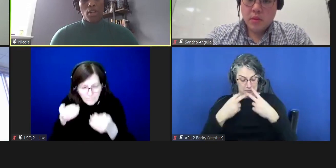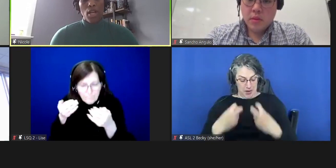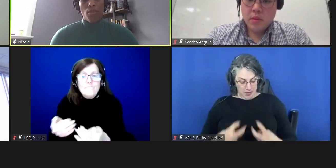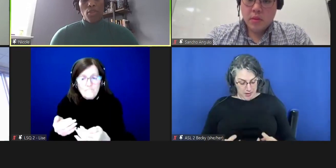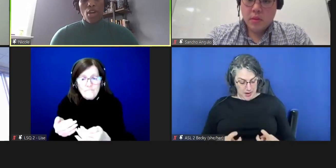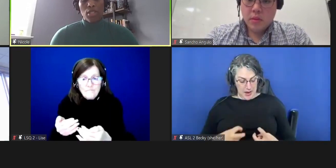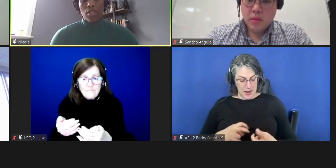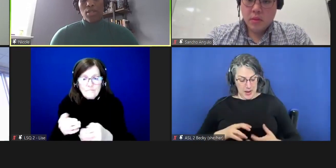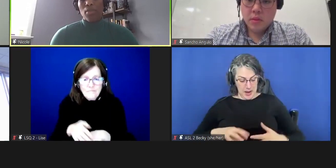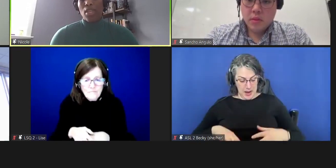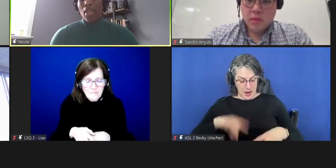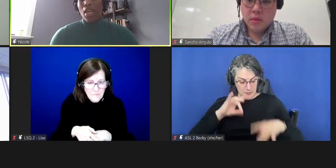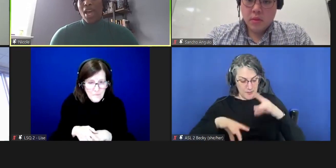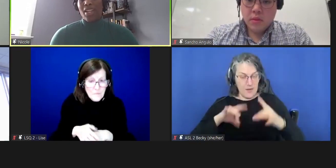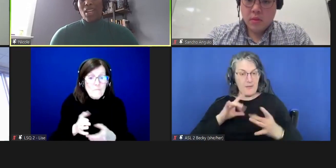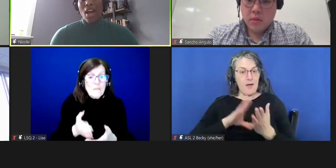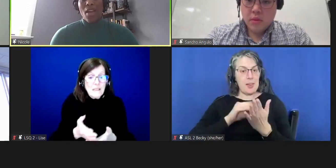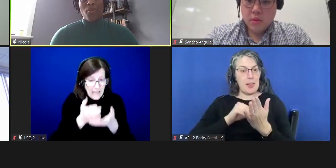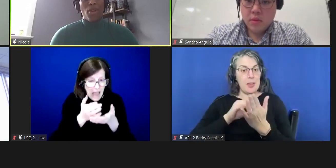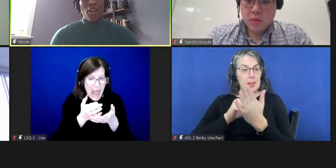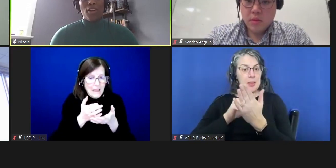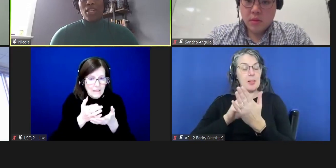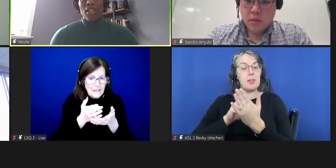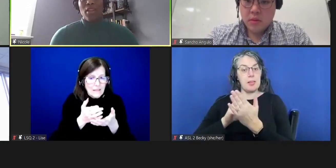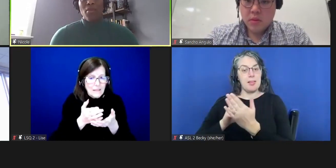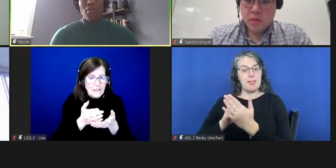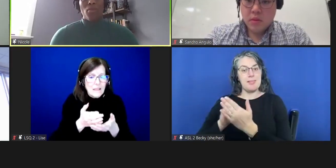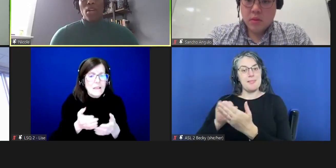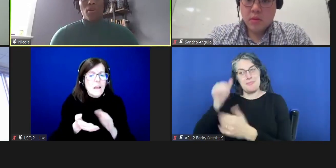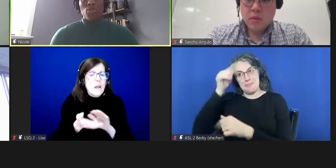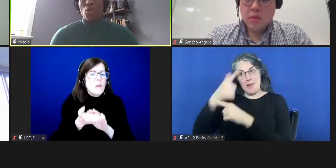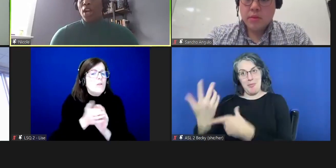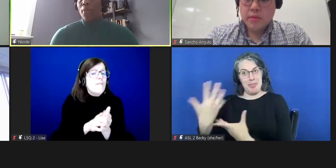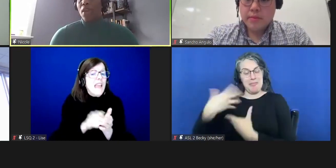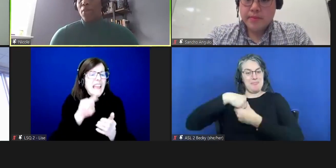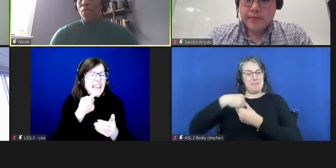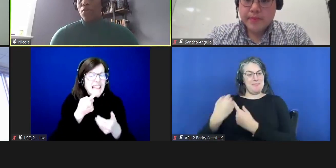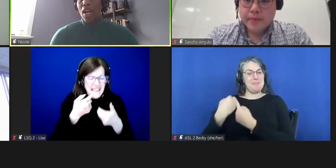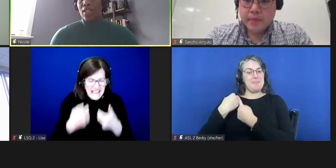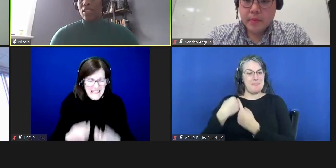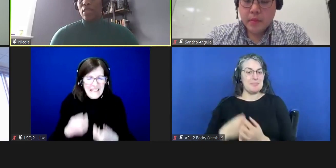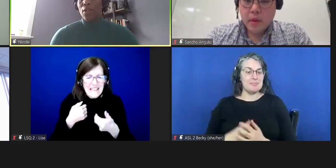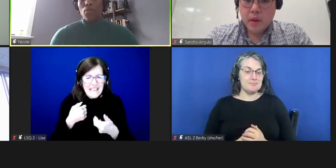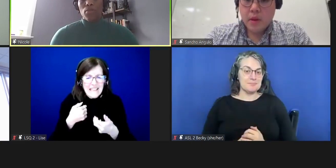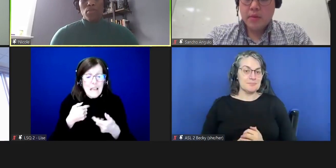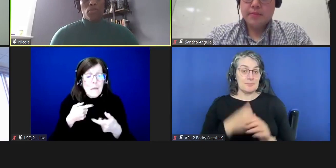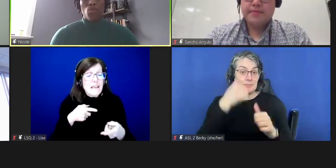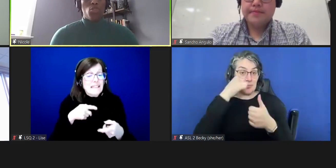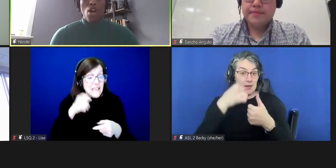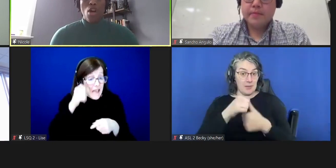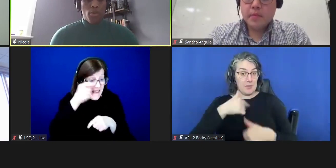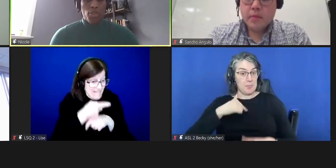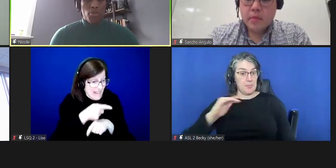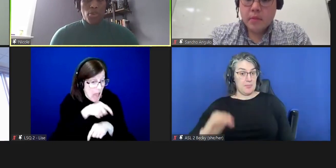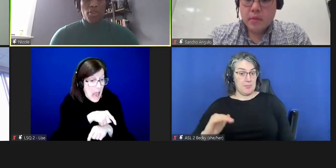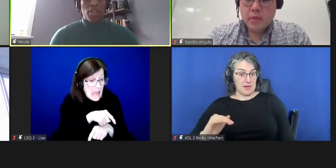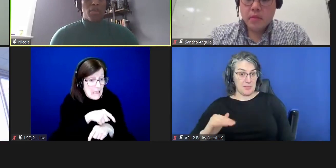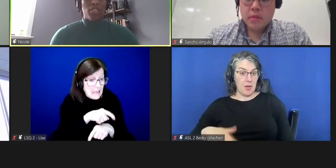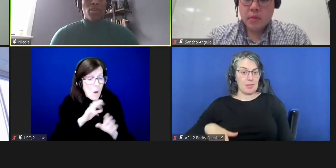ça a modelé ce que je suis aujourd'hui, c'est d'avoir grandi avec un petit frère atteint d'autisme